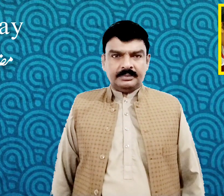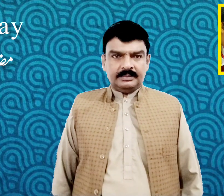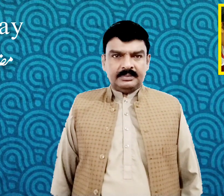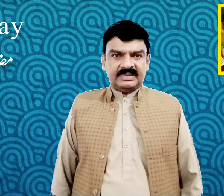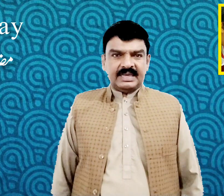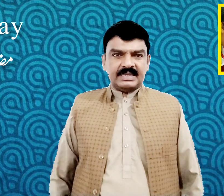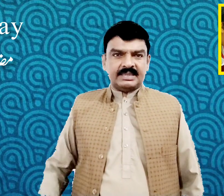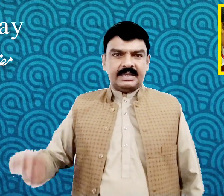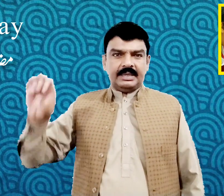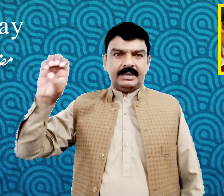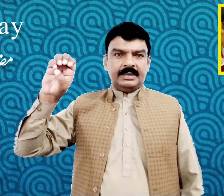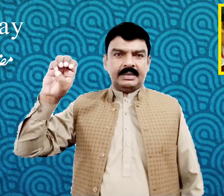ऐसे